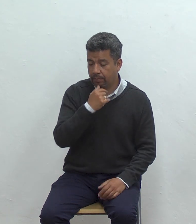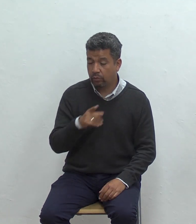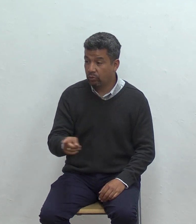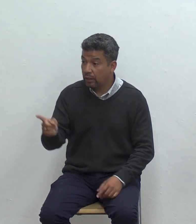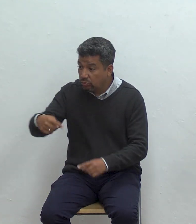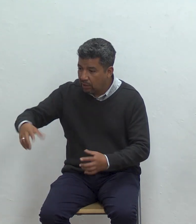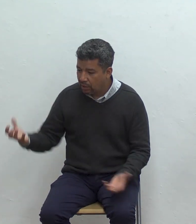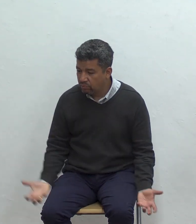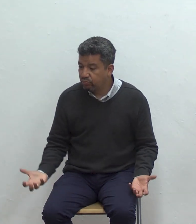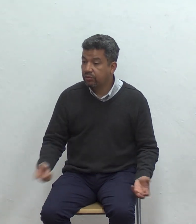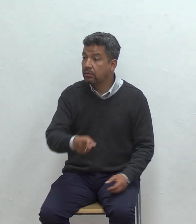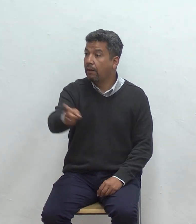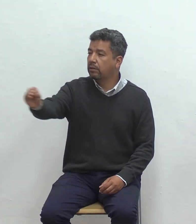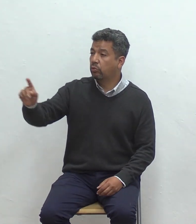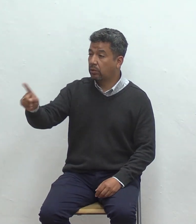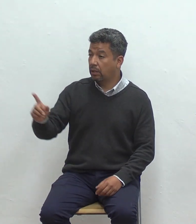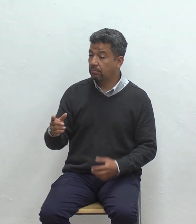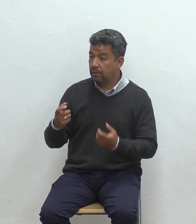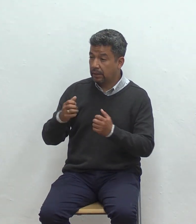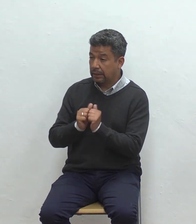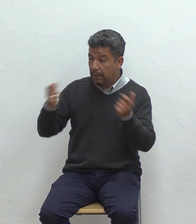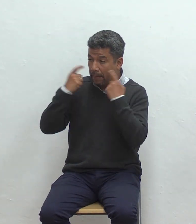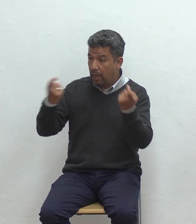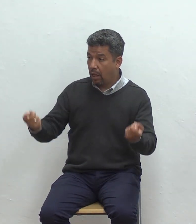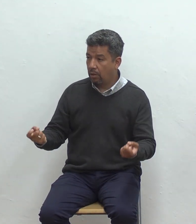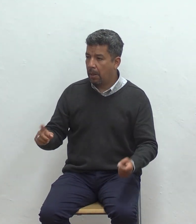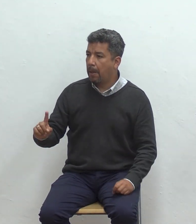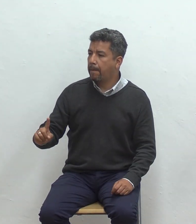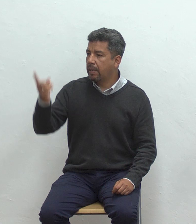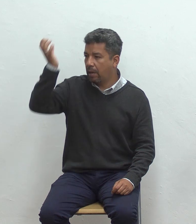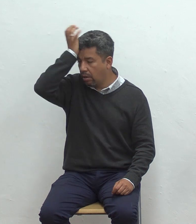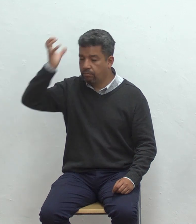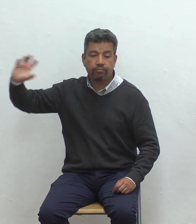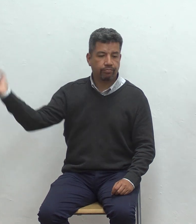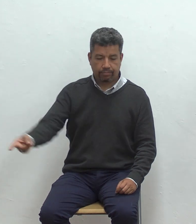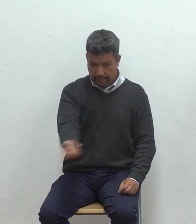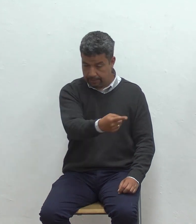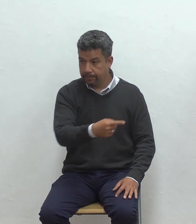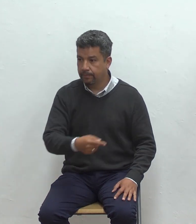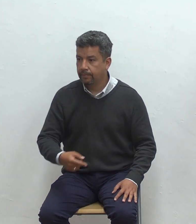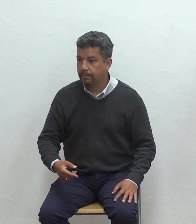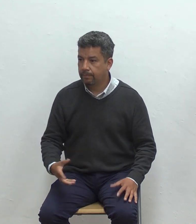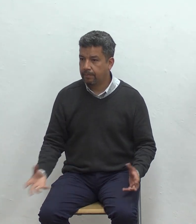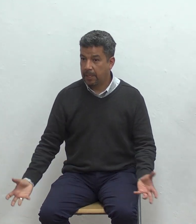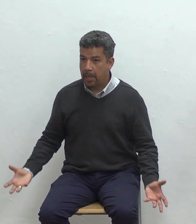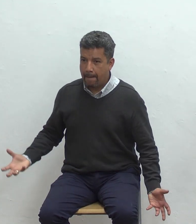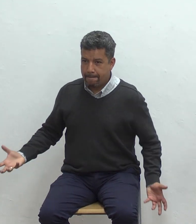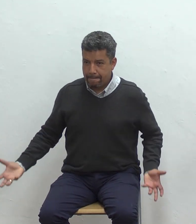de vosotros esté sin pecado, sea el primero en arrojar la piedra contra